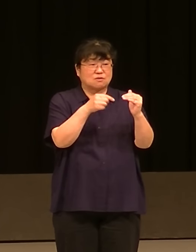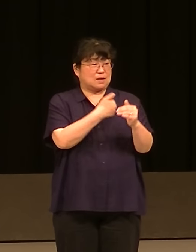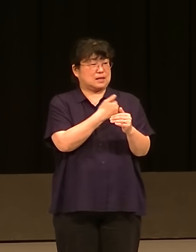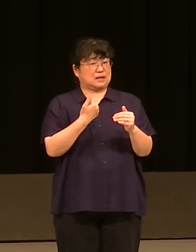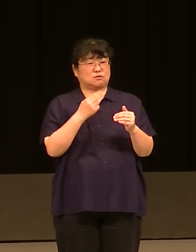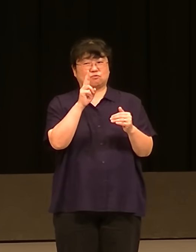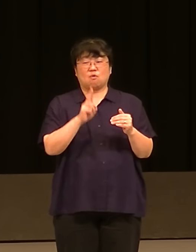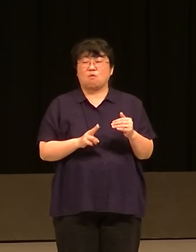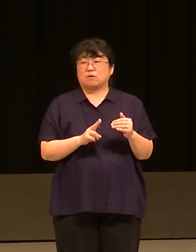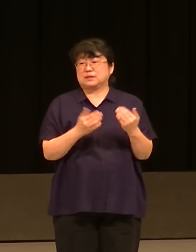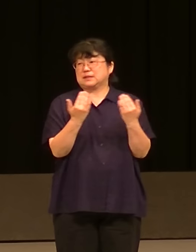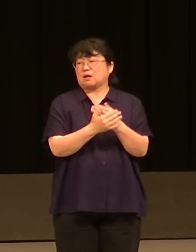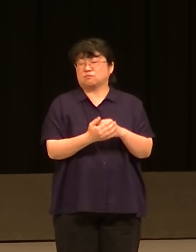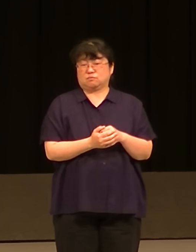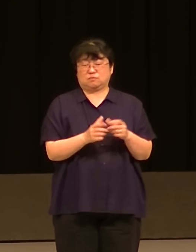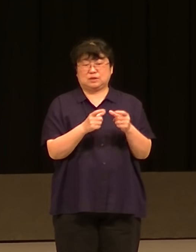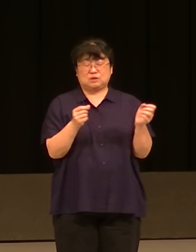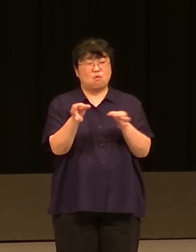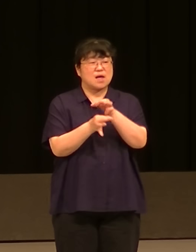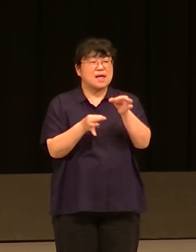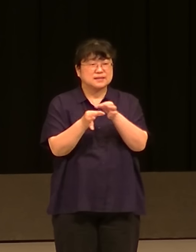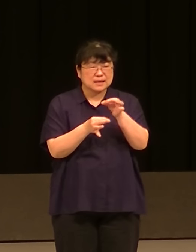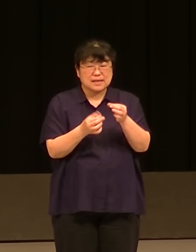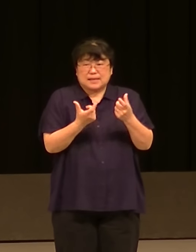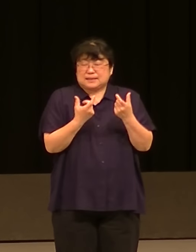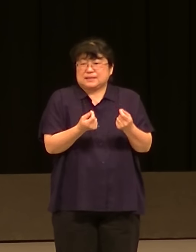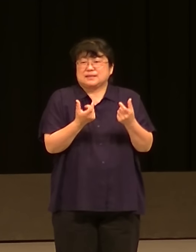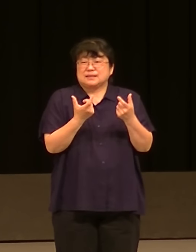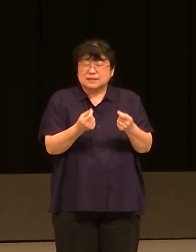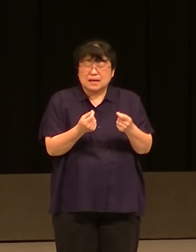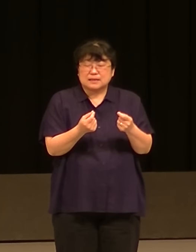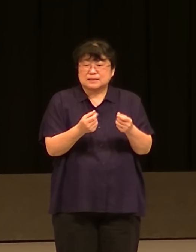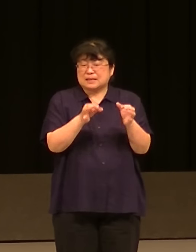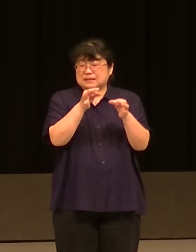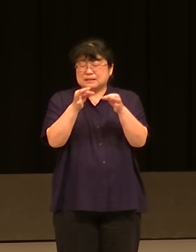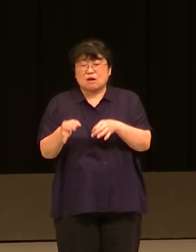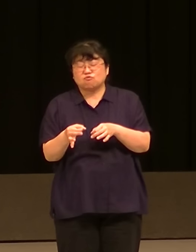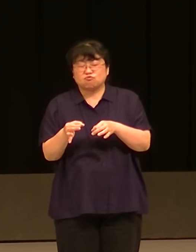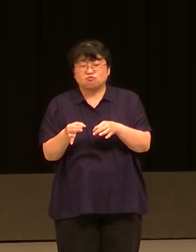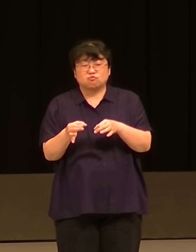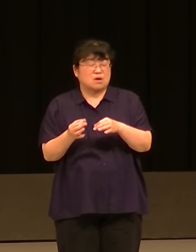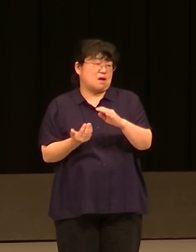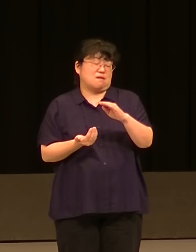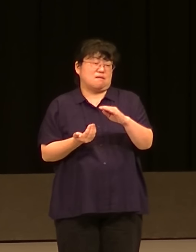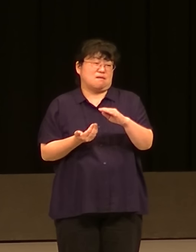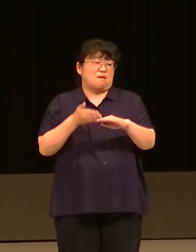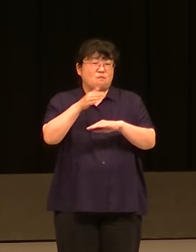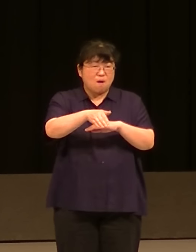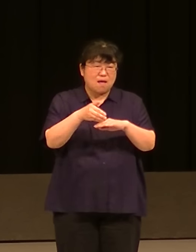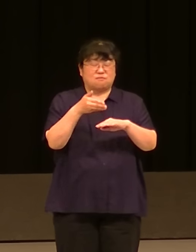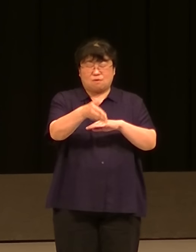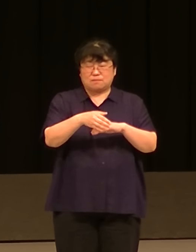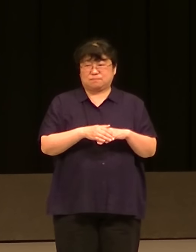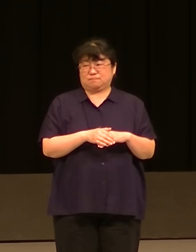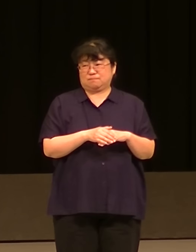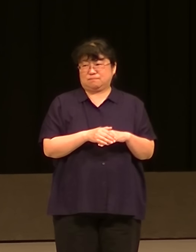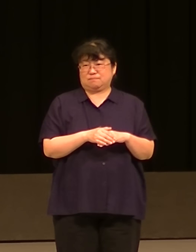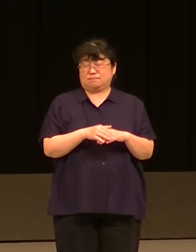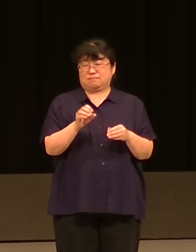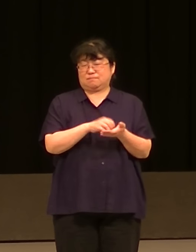ようになり、日本経済がしっかりデフレから脱却し、そして、まあ、